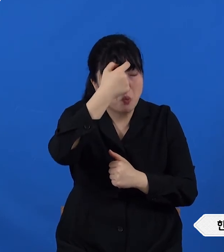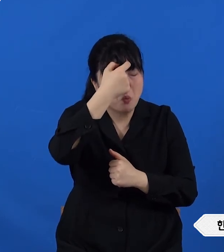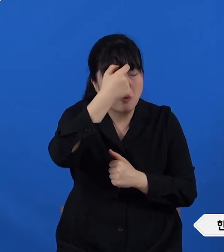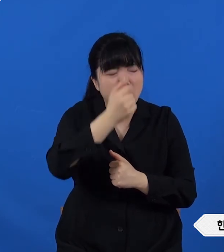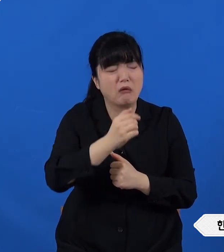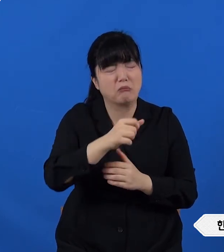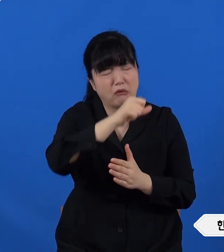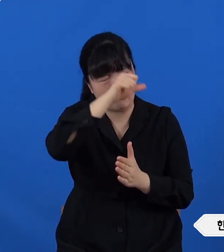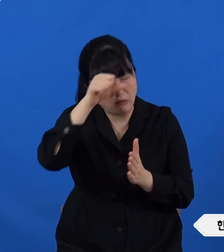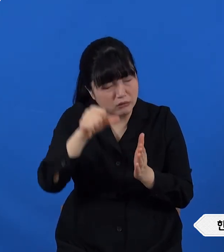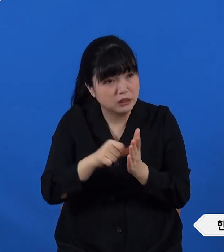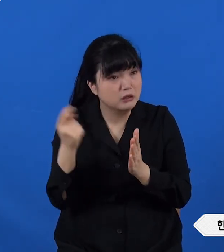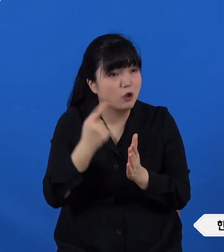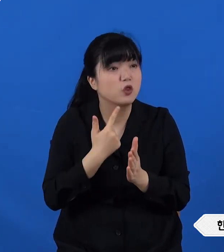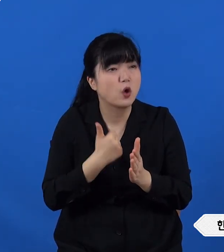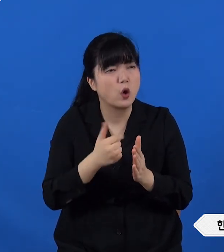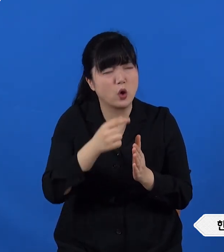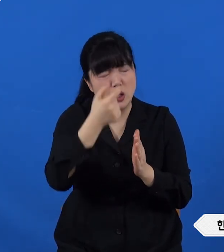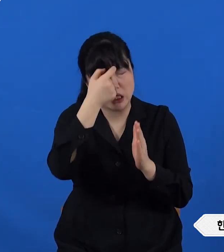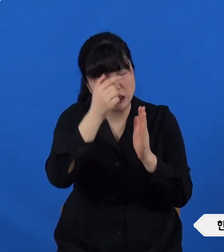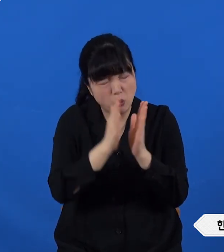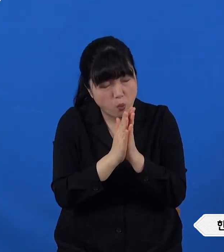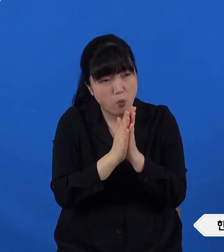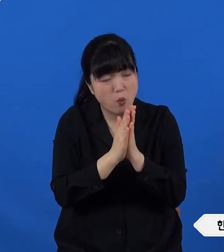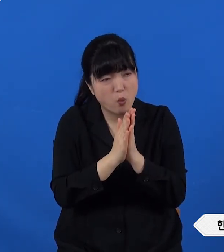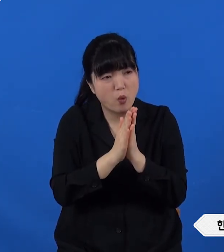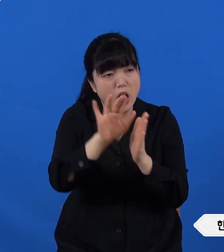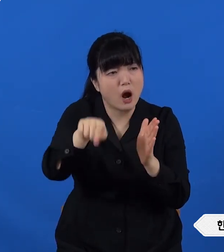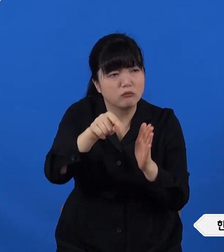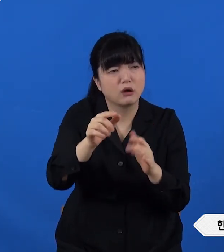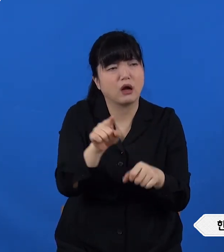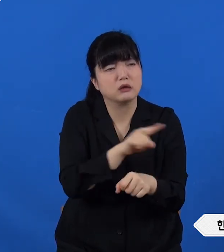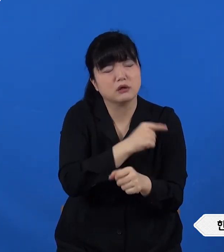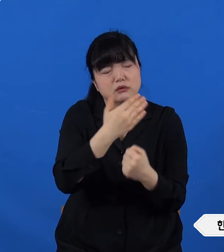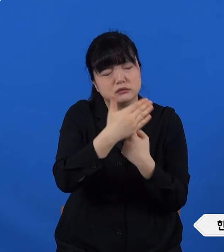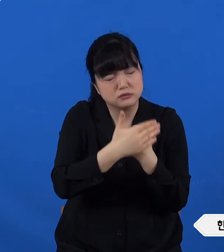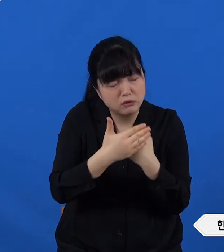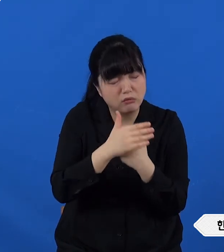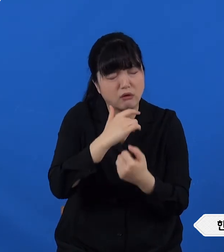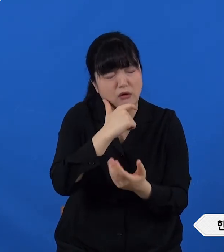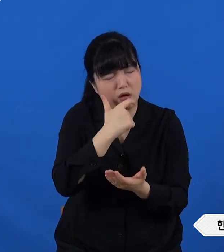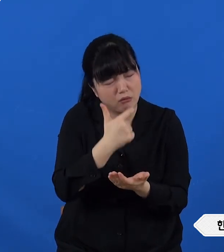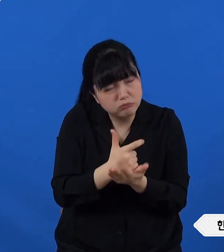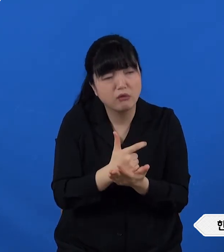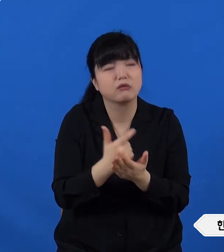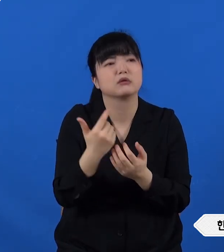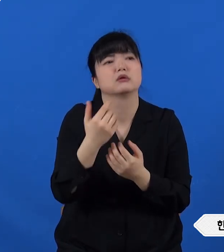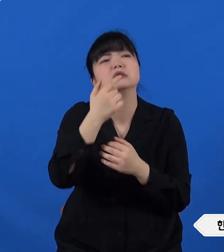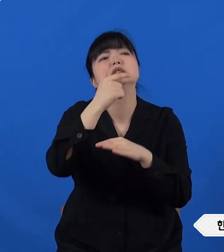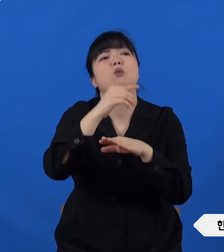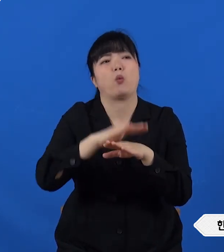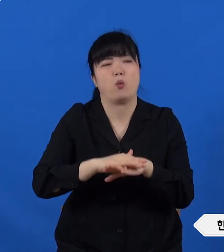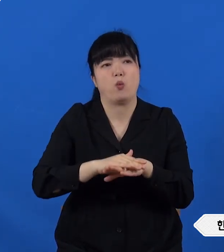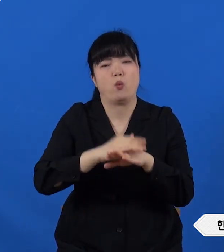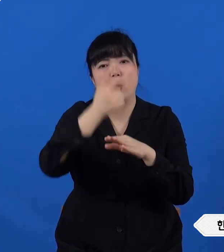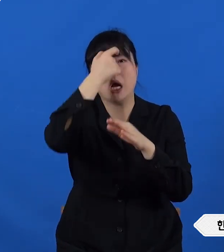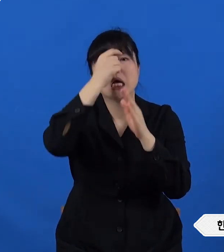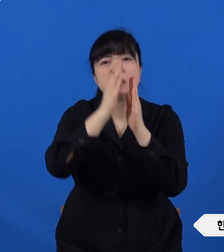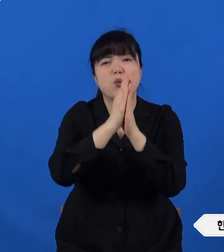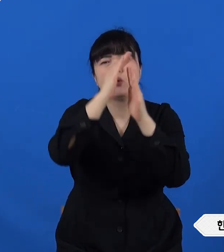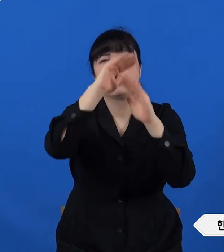어느 기도보다도 은혜롭고 참 감격스러운 기도였다고 목사님이 얘기를